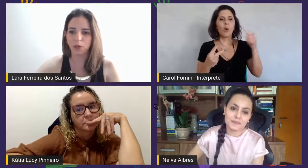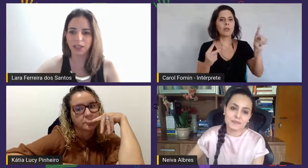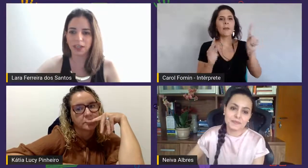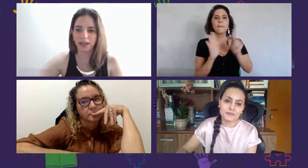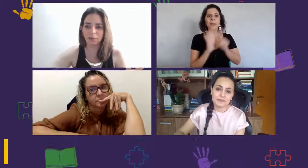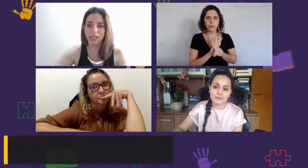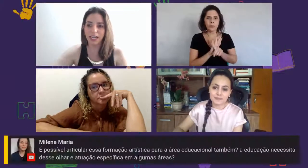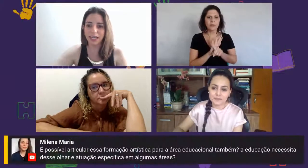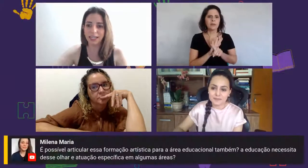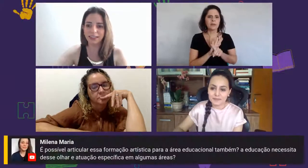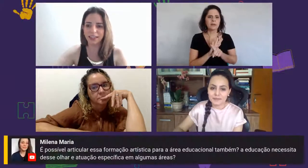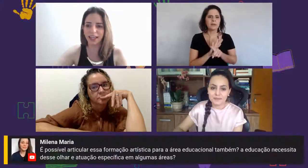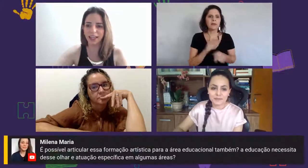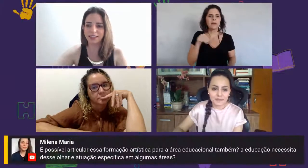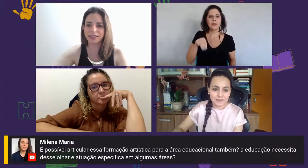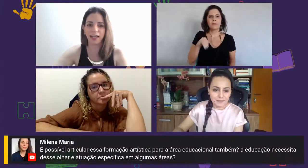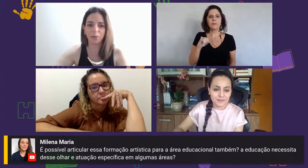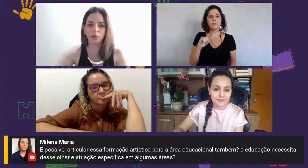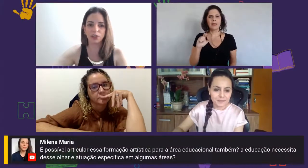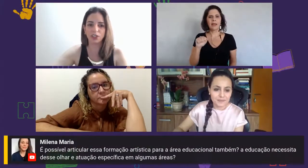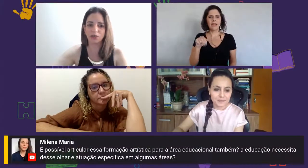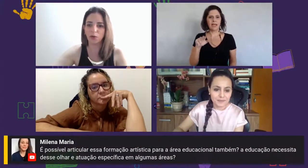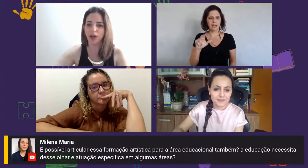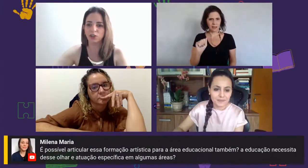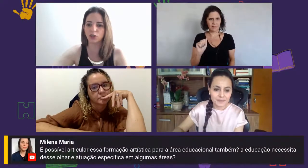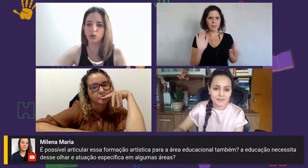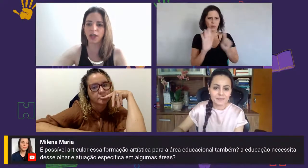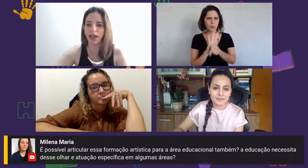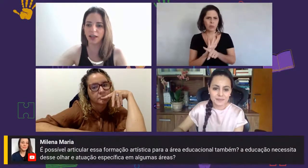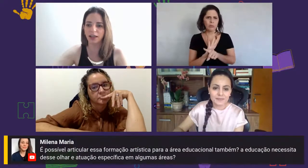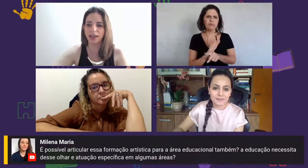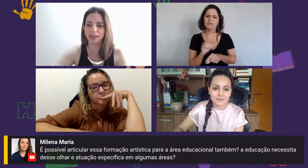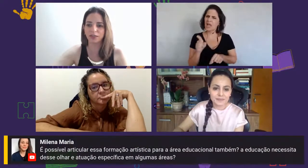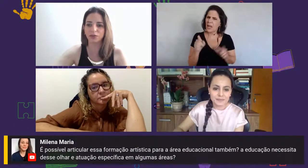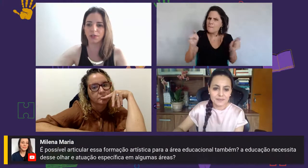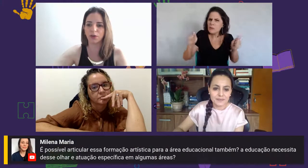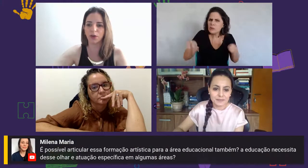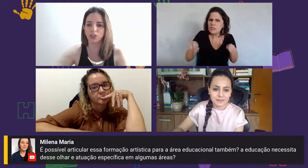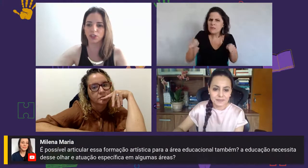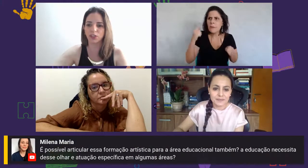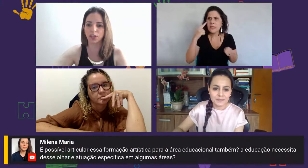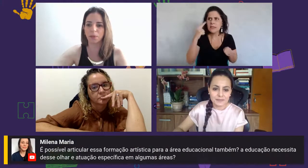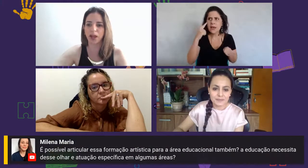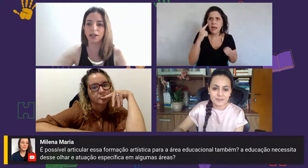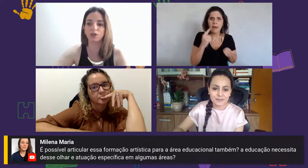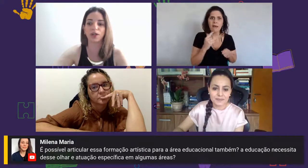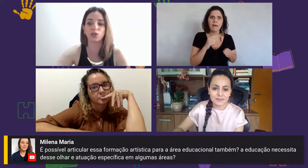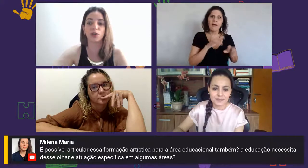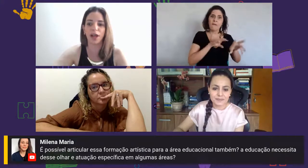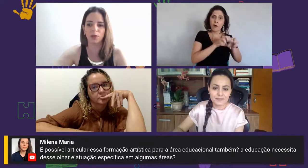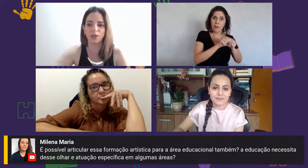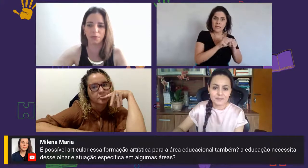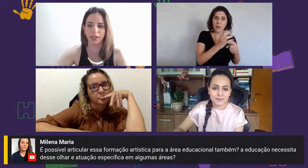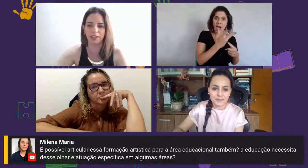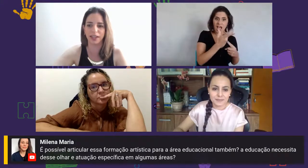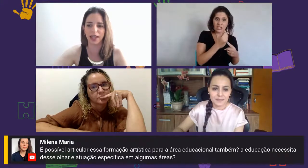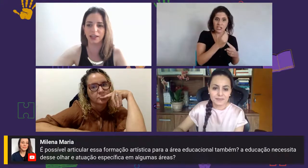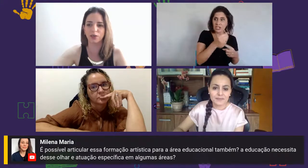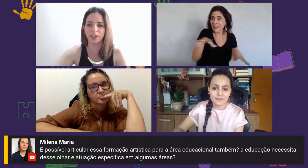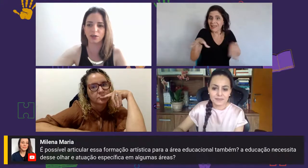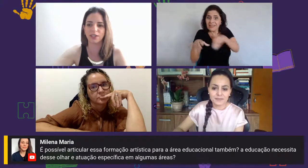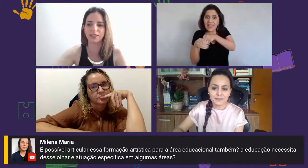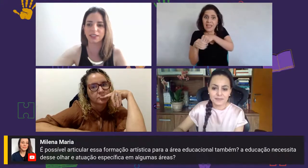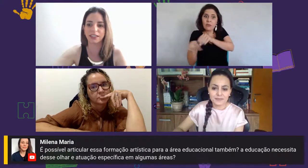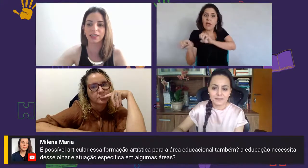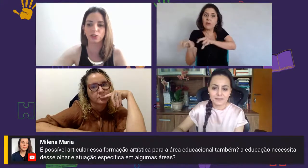uma pergunta da Milena, né? Se é possível articular essa formação artística para a área educacional também, né?